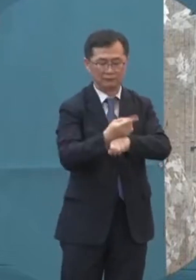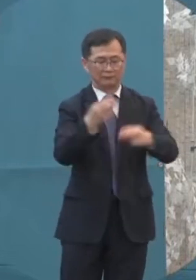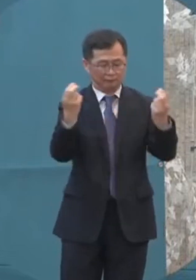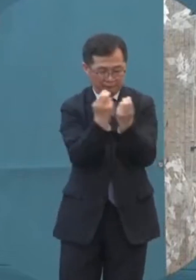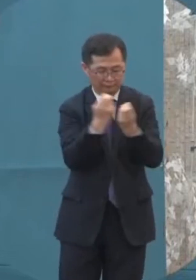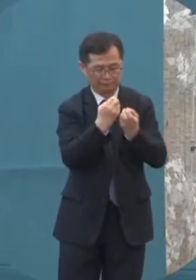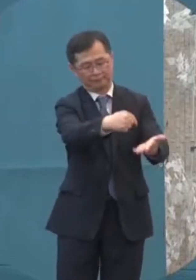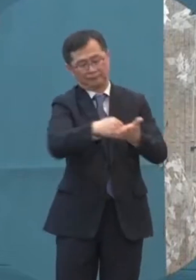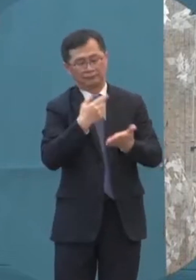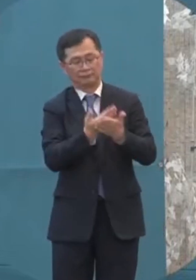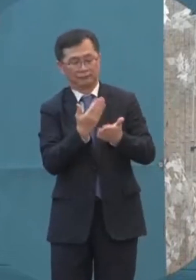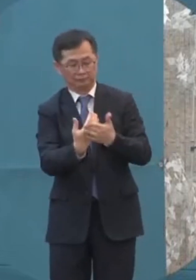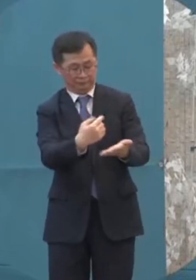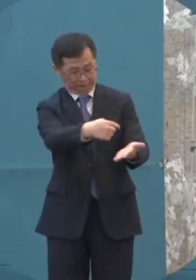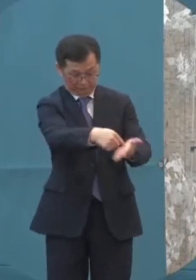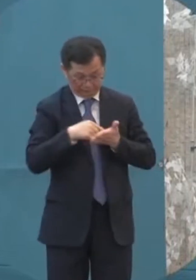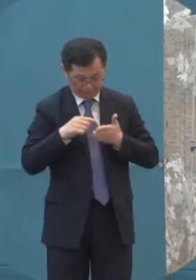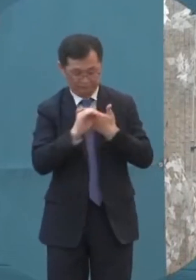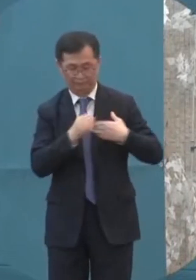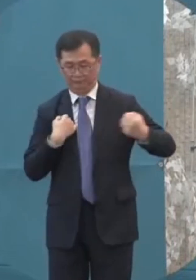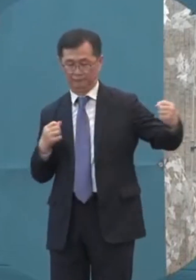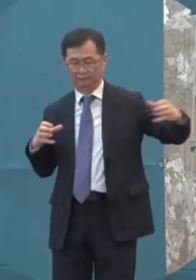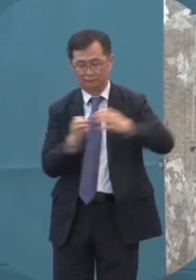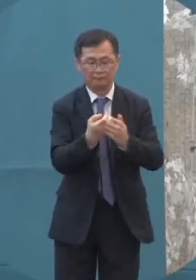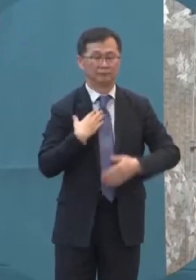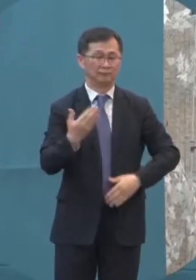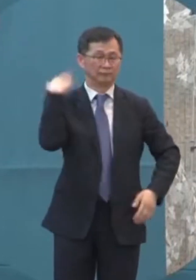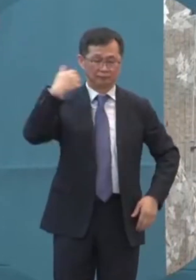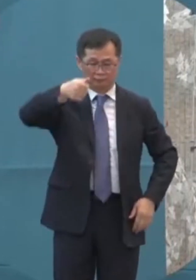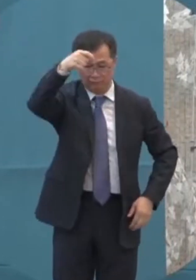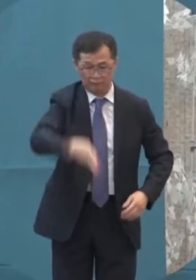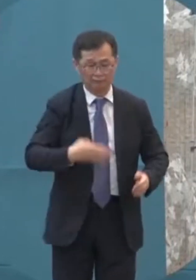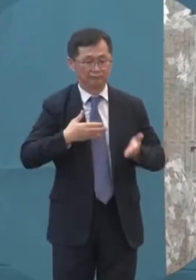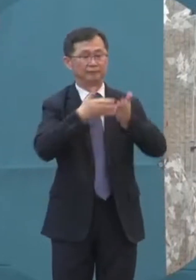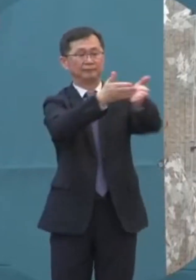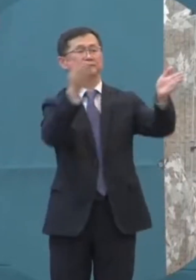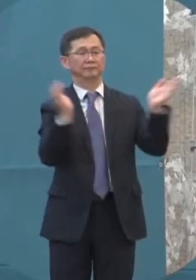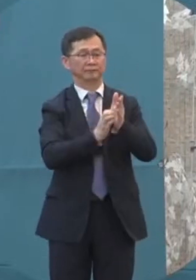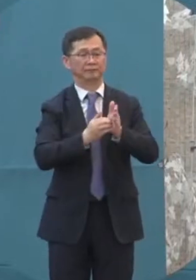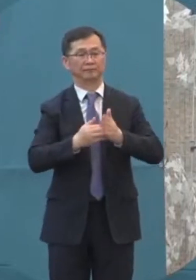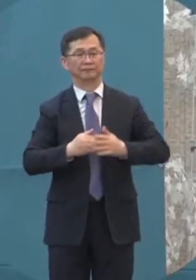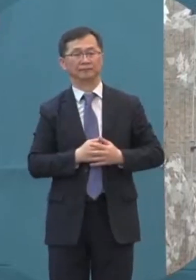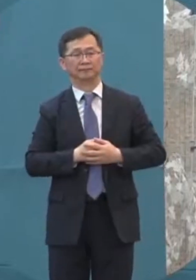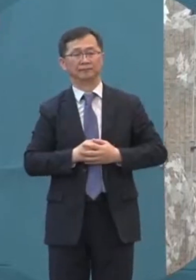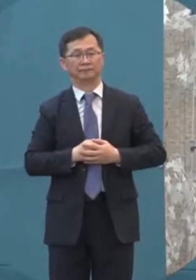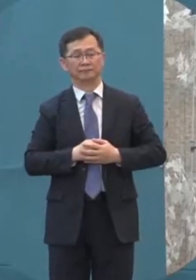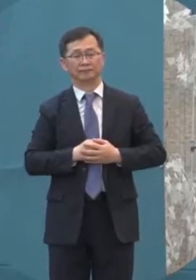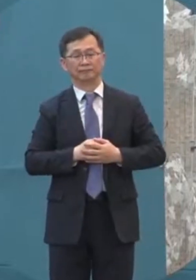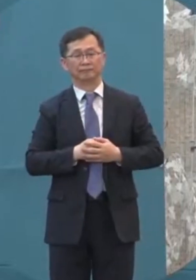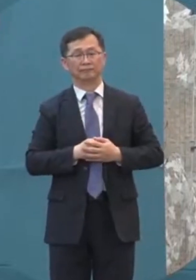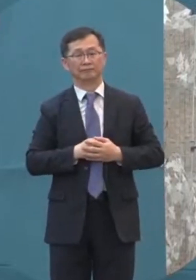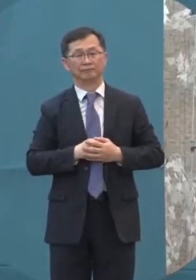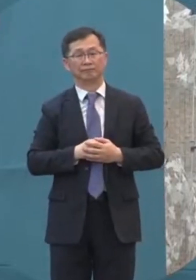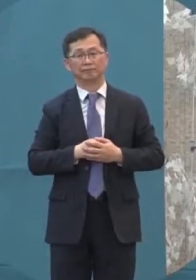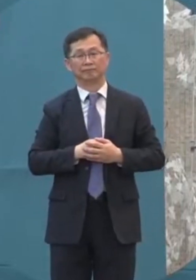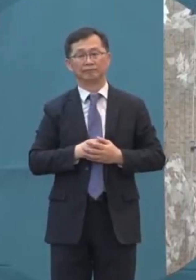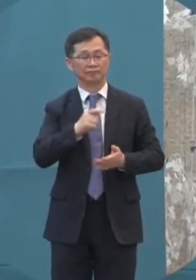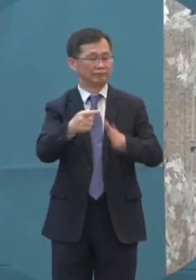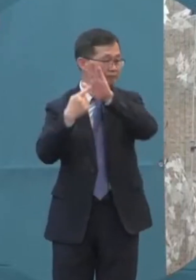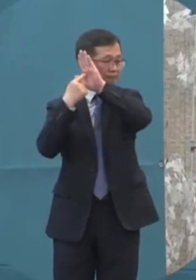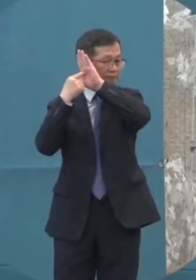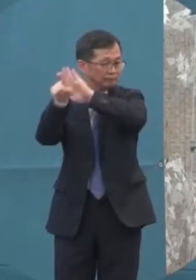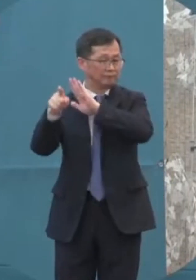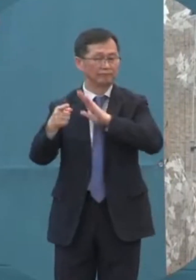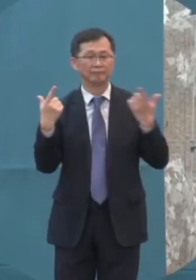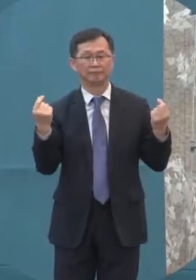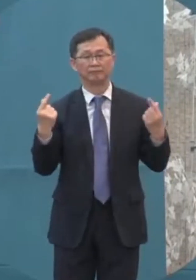대안을 내면 협력할 용의가 있다. 몇 번이나 얘기를 했습니다. 네, 들은 척도 안 하는